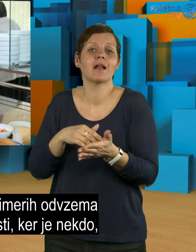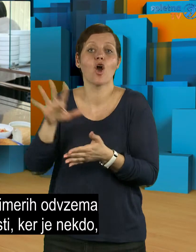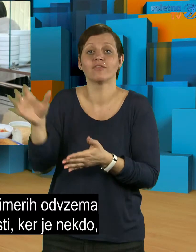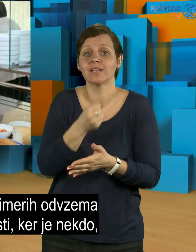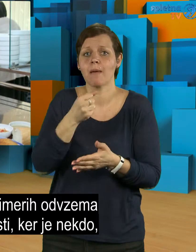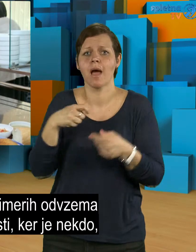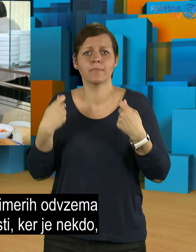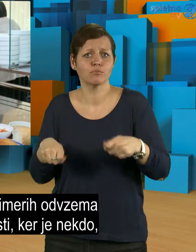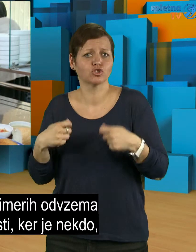črno.